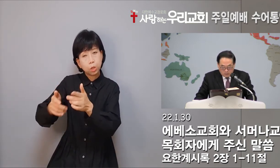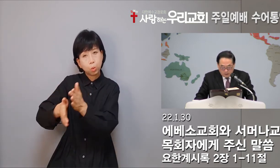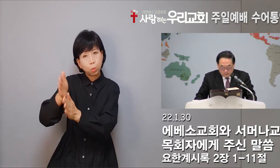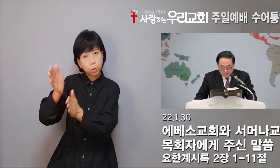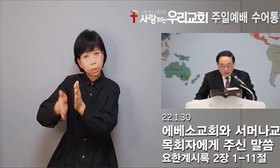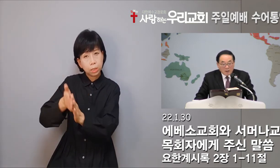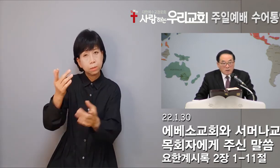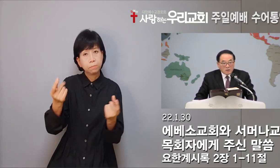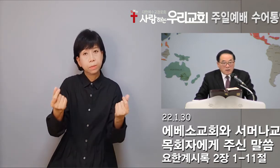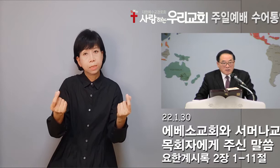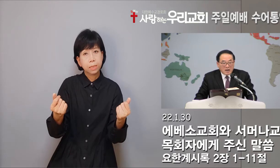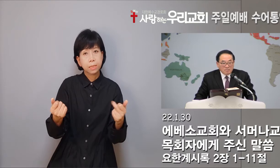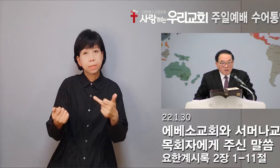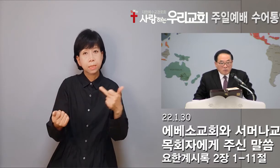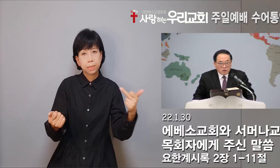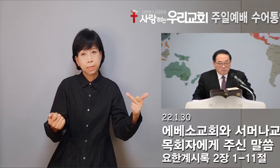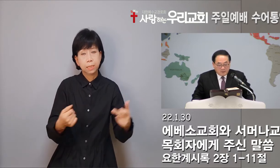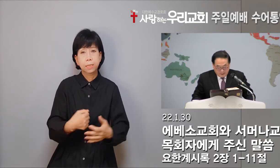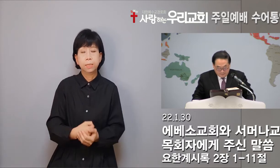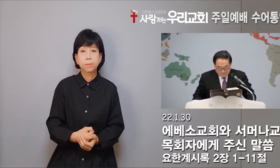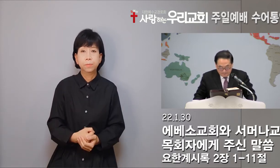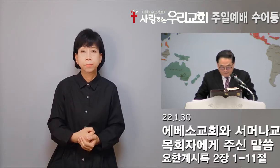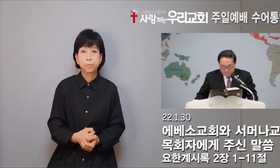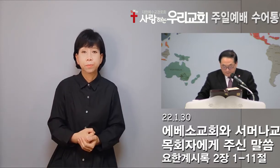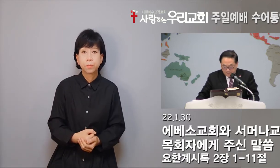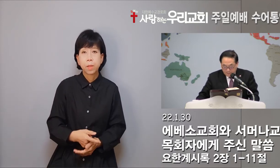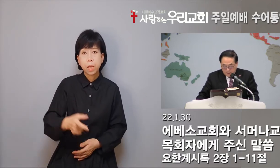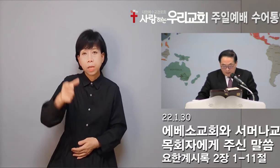있는 도시며 터키의 3대 도시입니다.